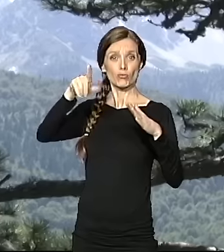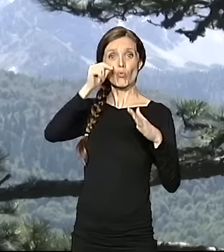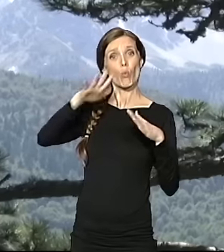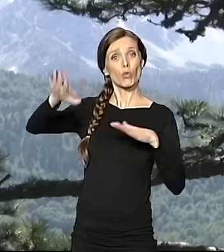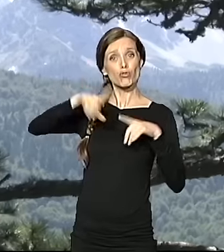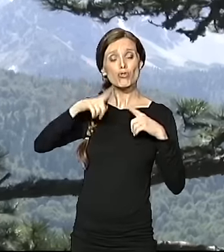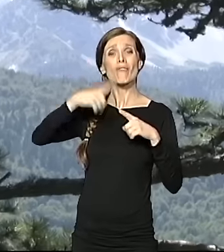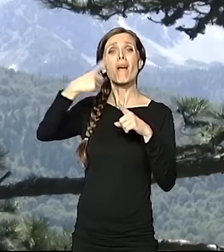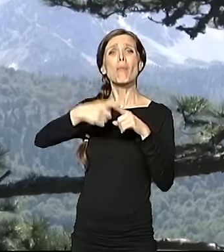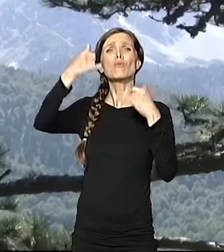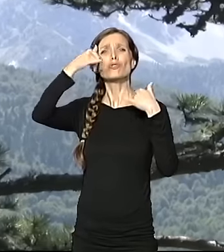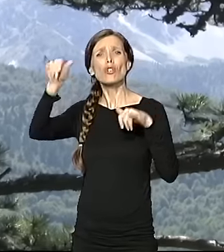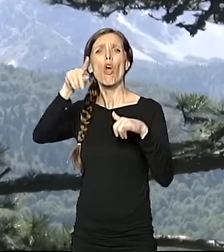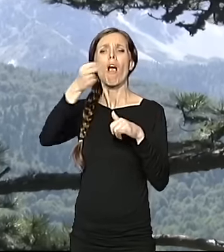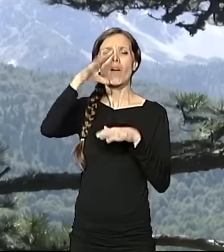hrane.